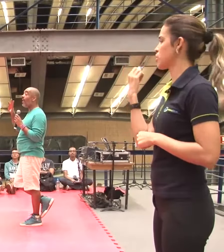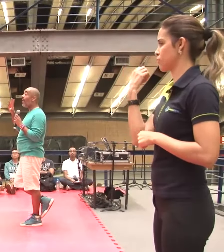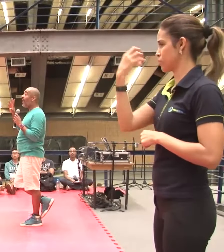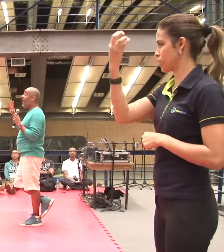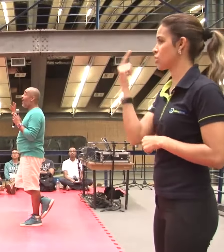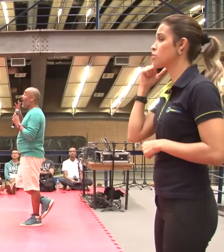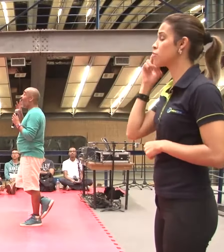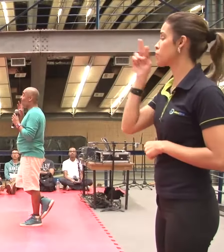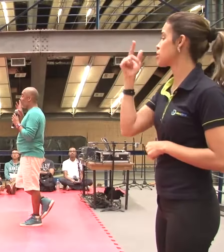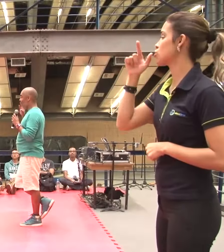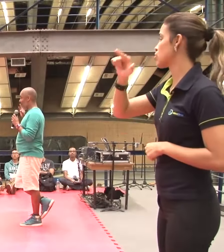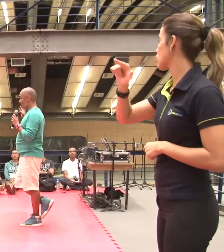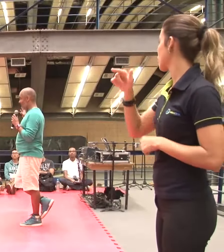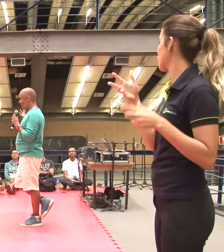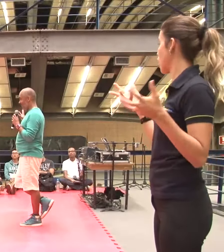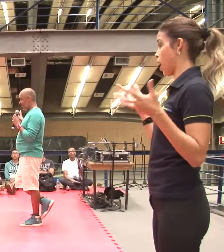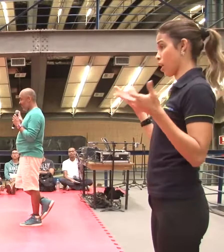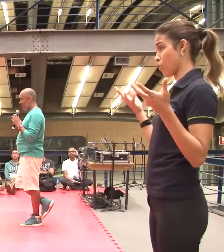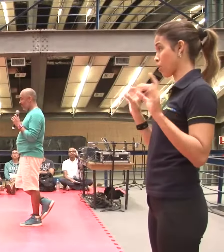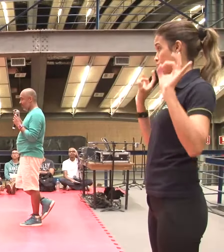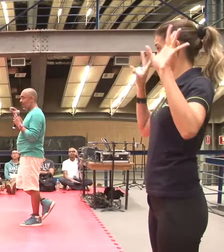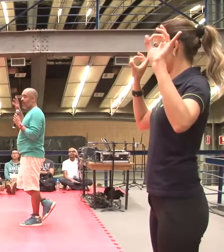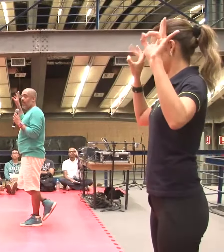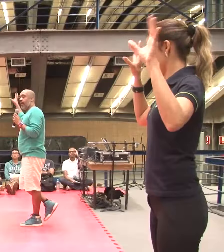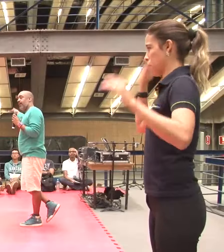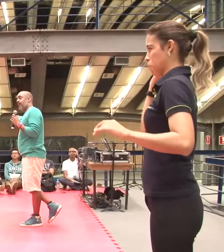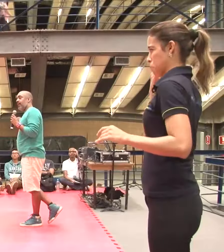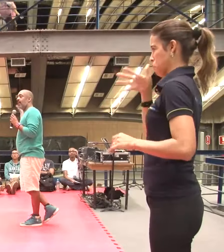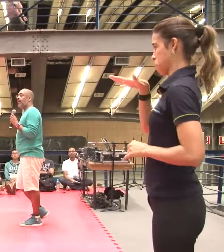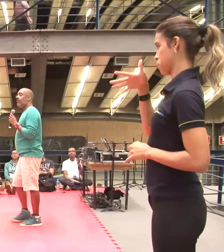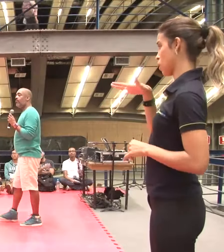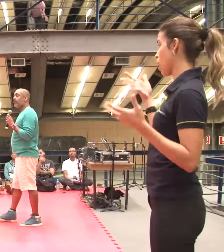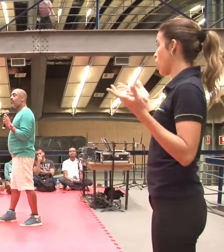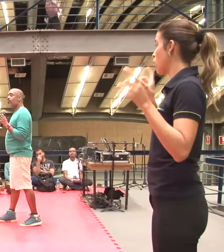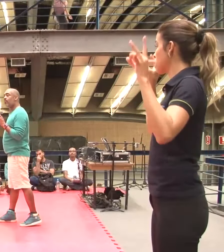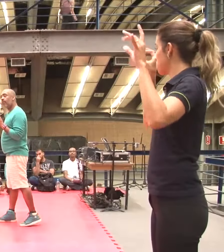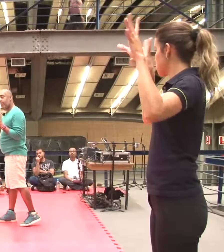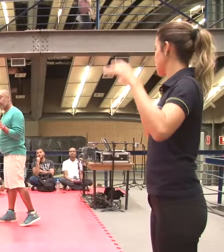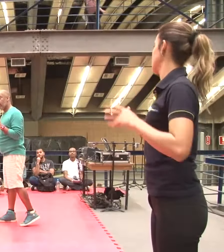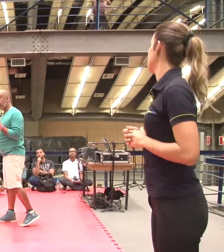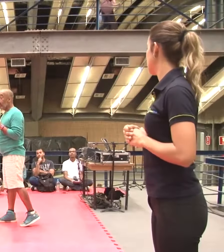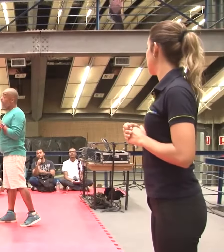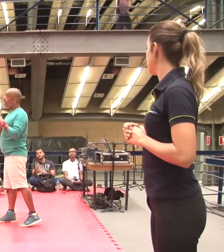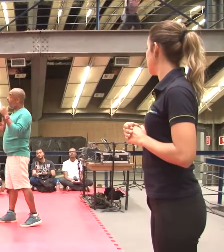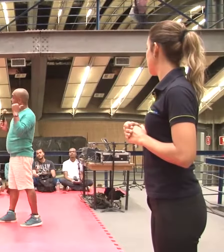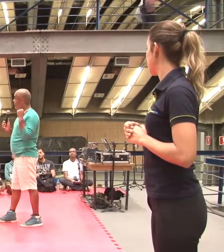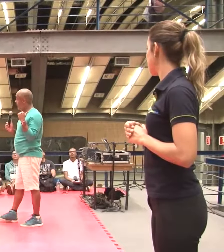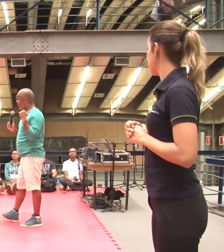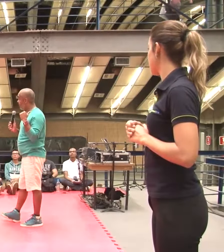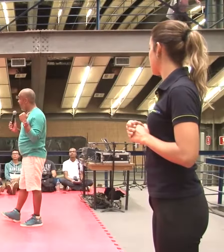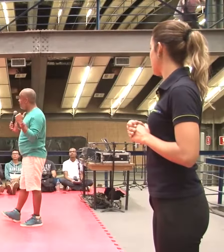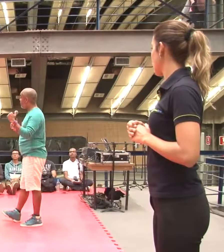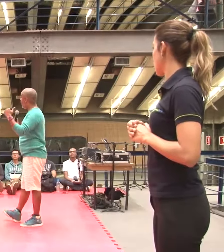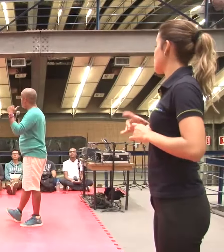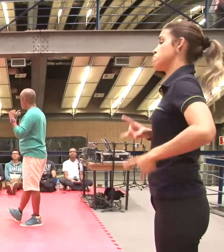uma hype morar na ilha, né? Ou ter lá na ilha um estúdio, coisas do tipo.